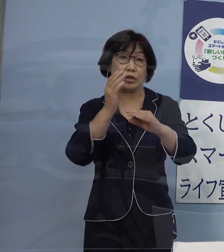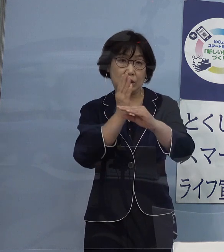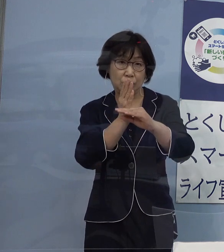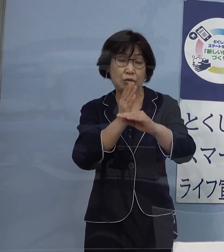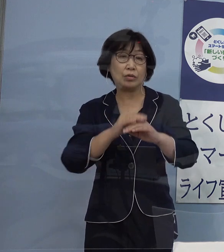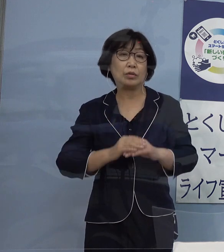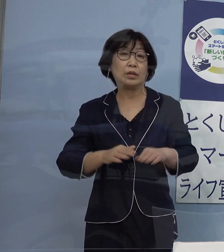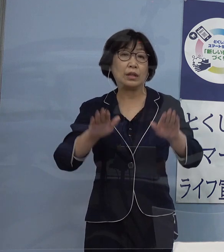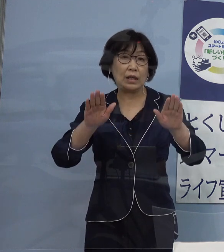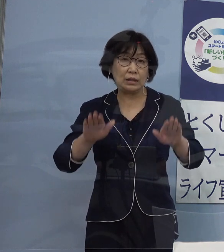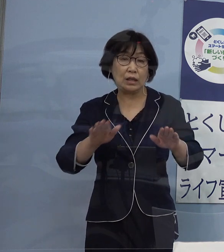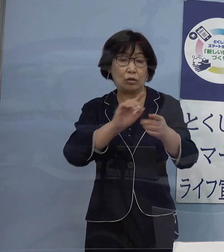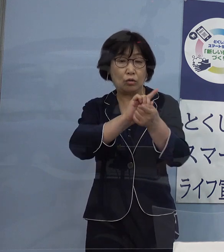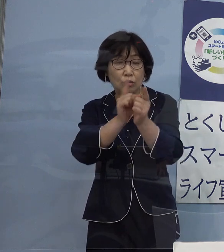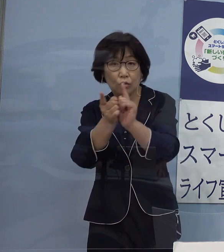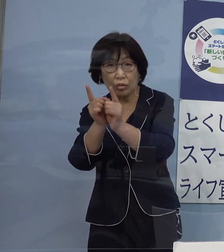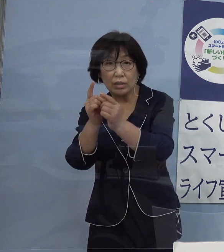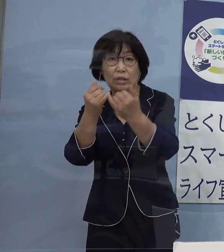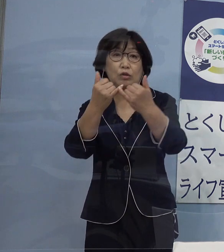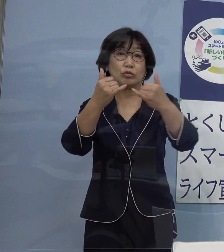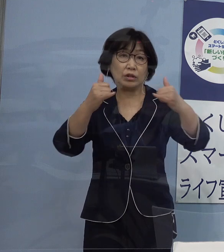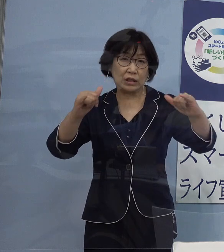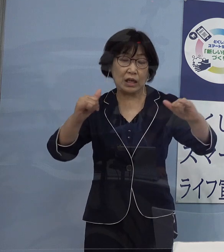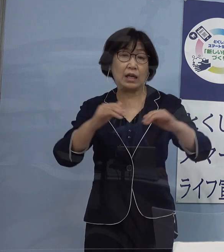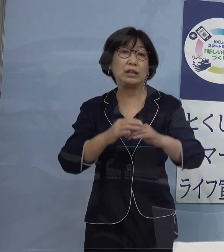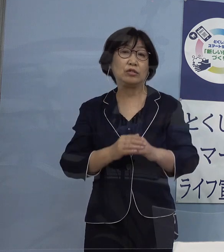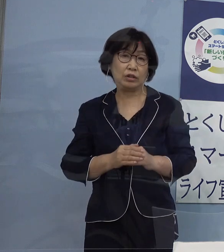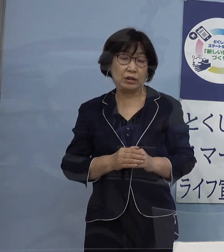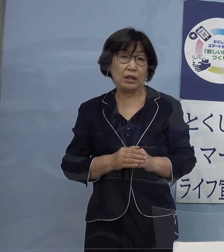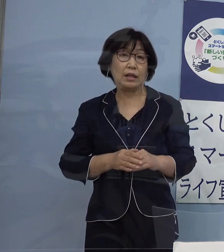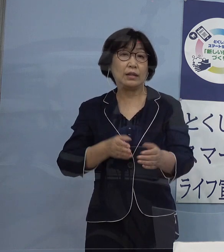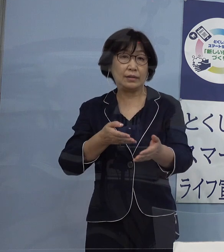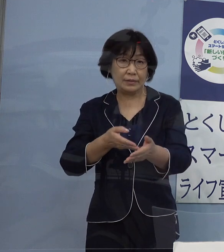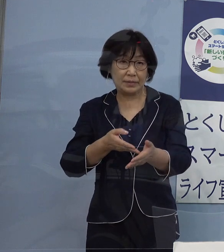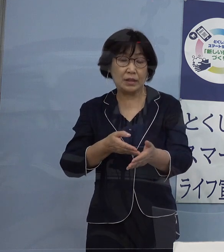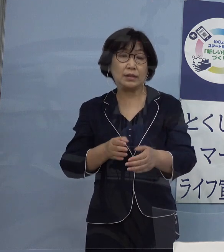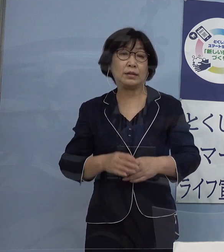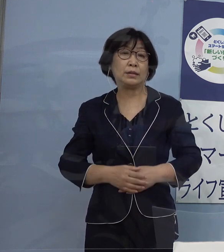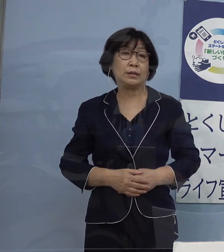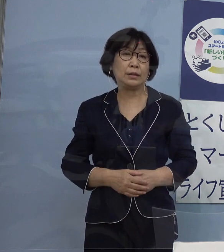時点での濃厚接触者について以下申し上げてまいります。